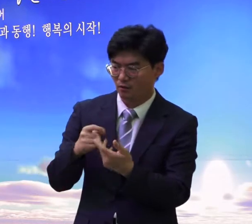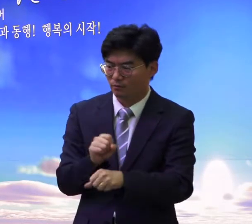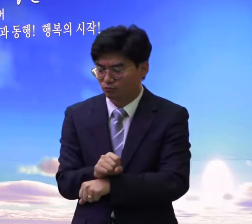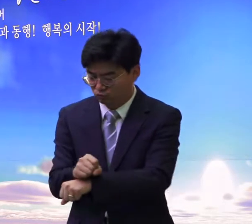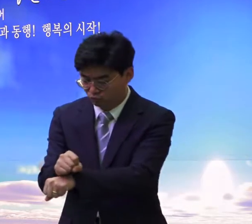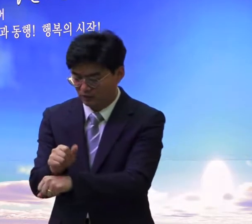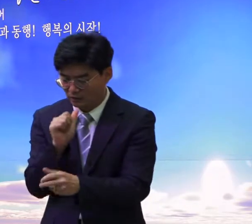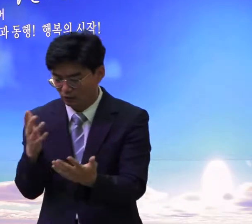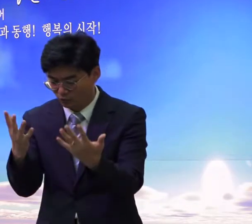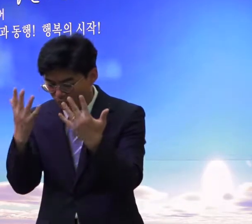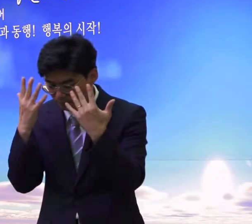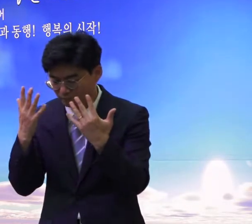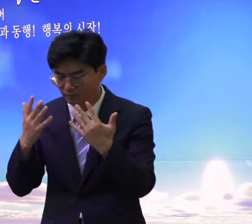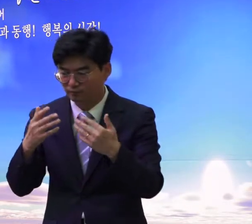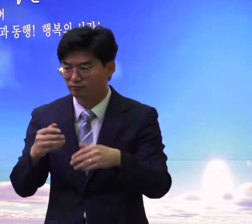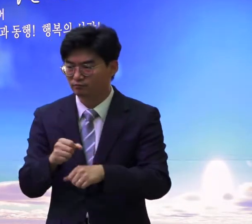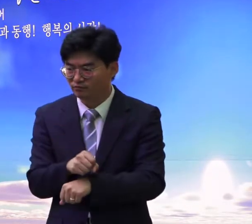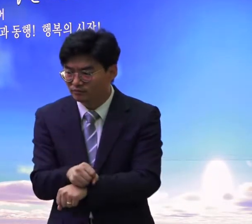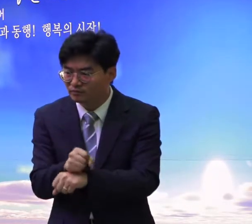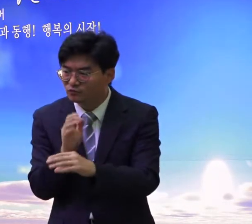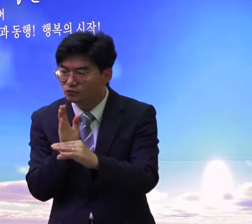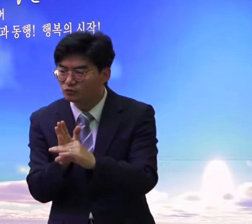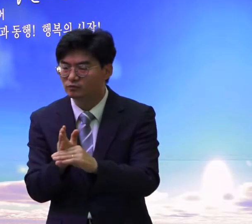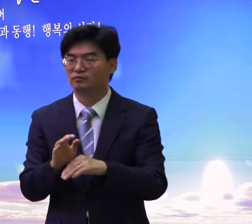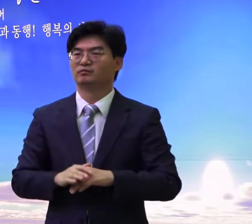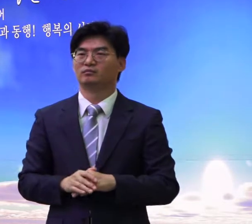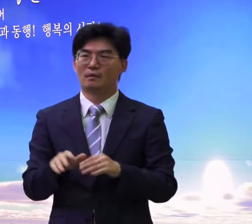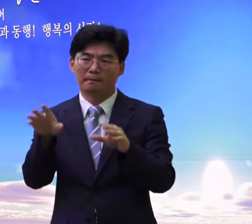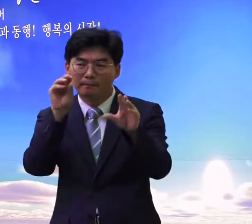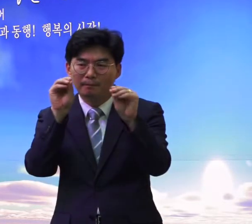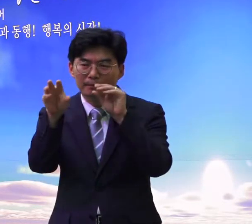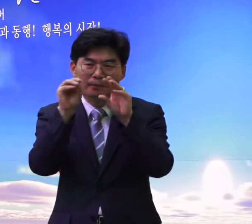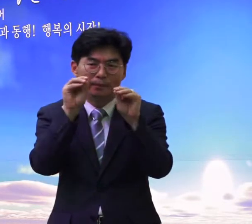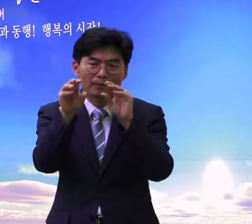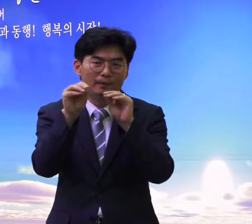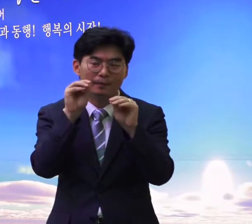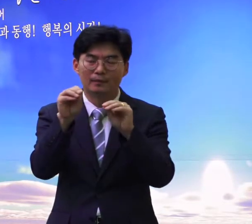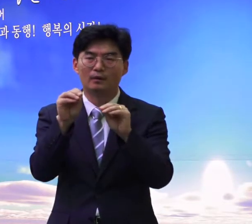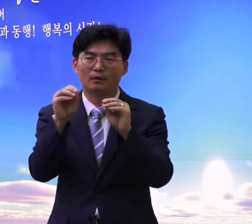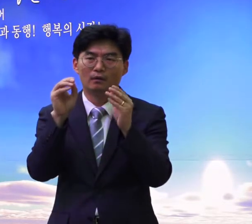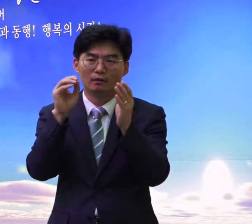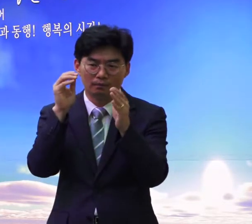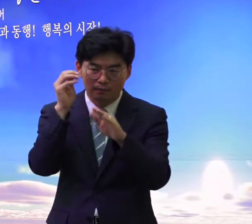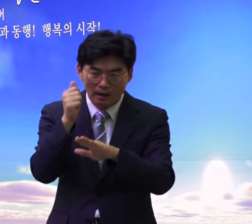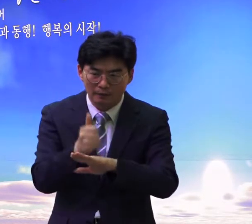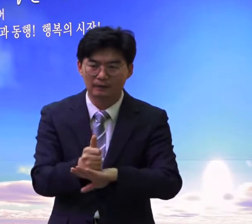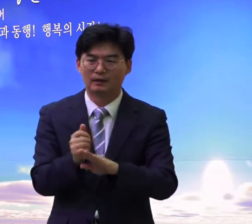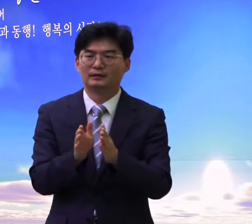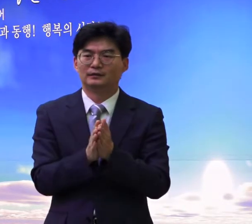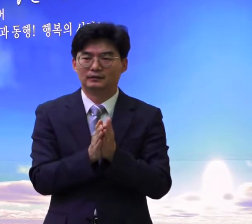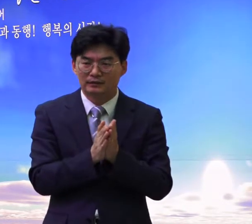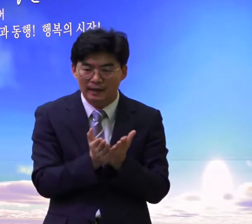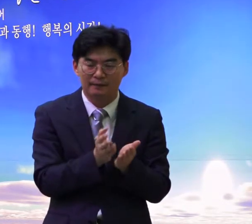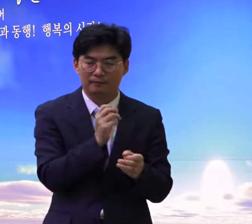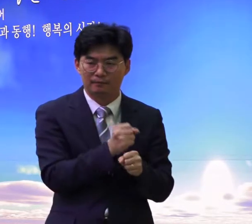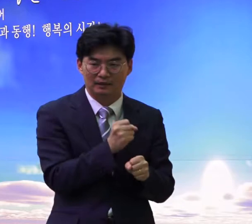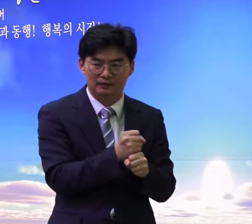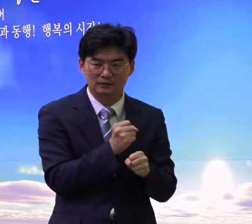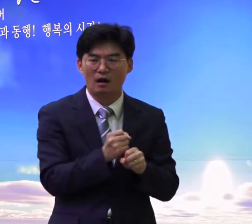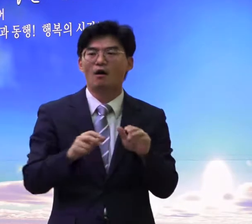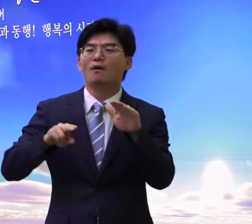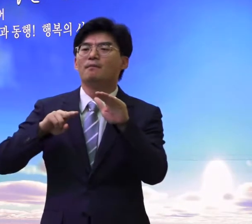경험했던 수많은 일들을 나중에 그가 살아남아서 그의 책에 기록했습니다. 피난처라는 자서전